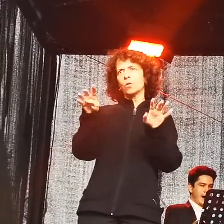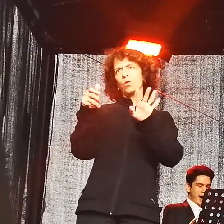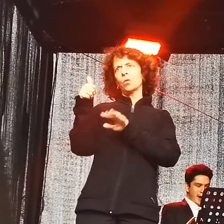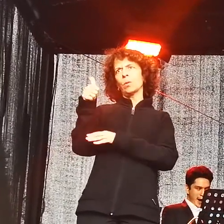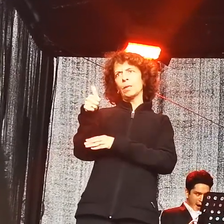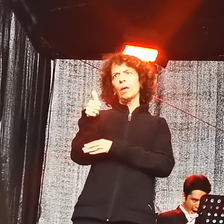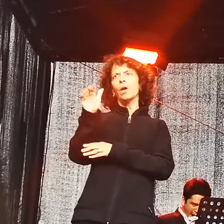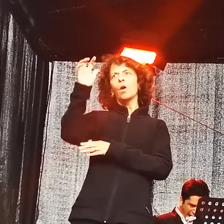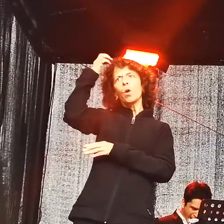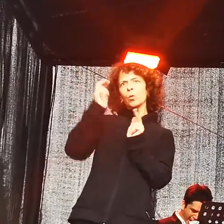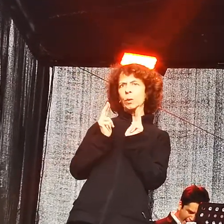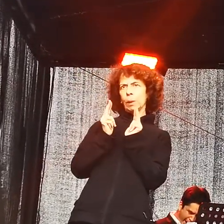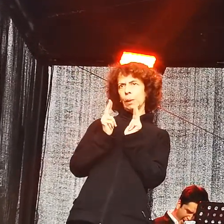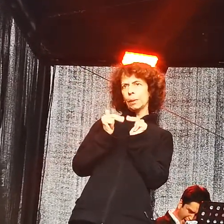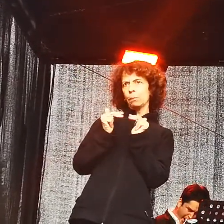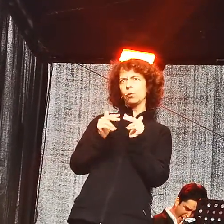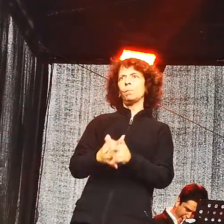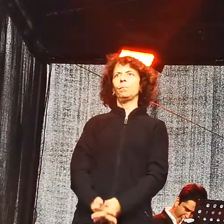au début du mois d'août.